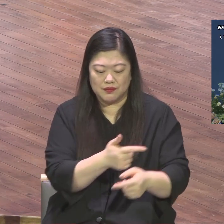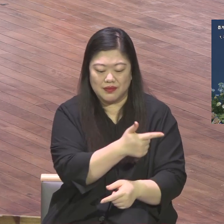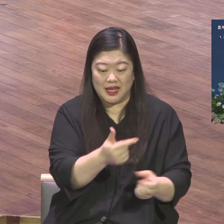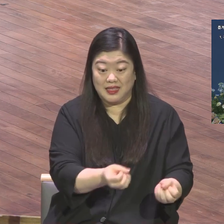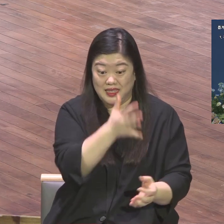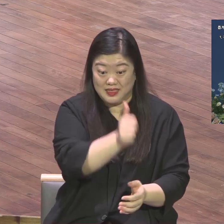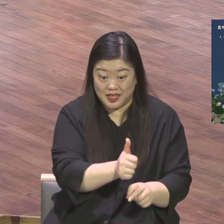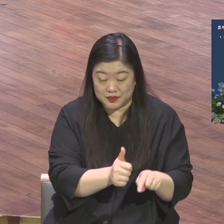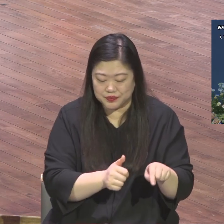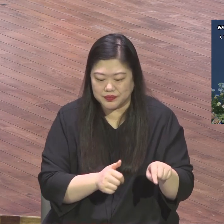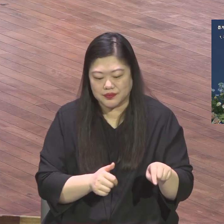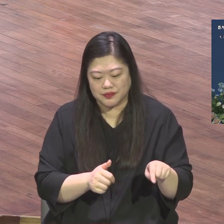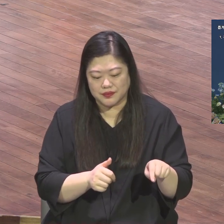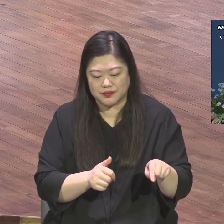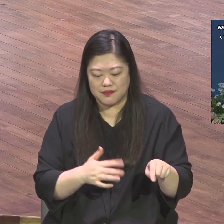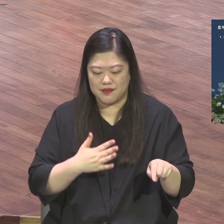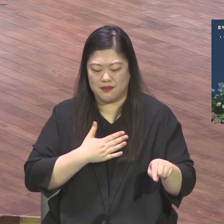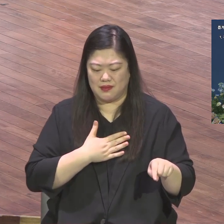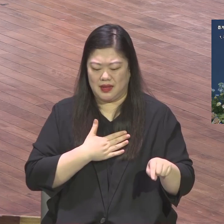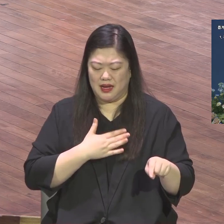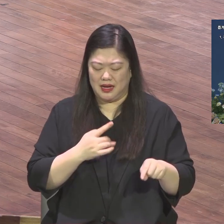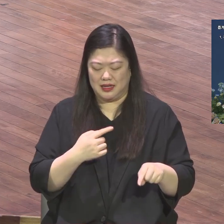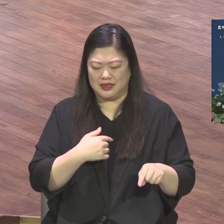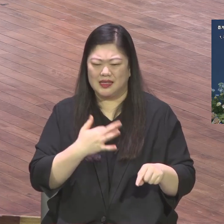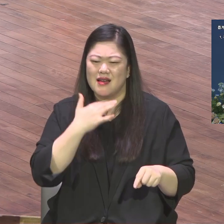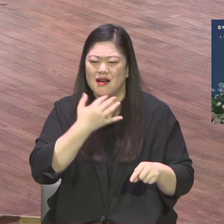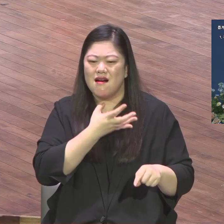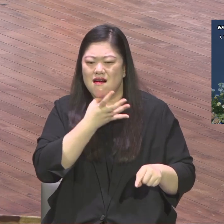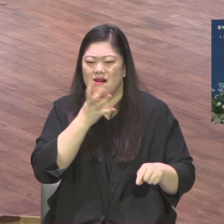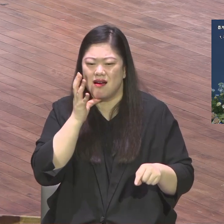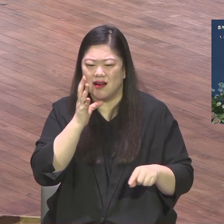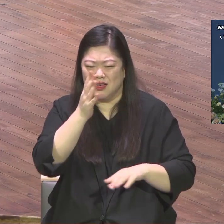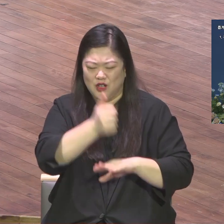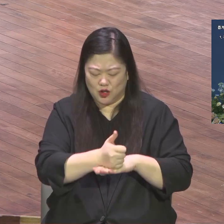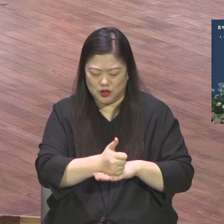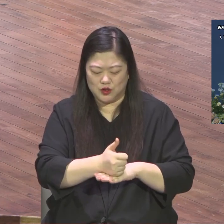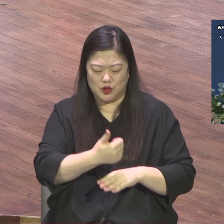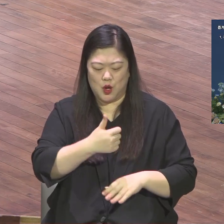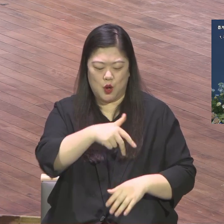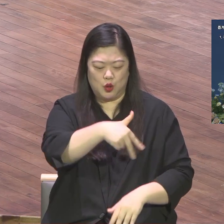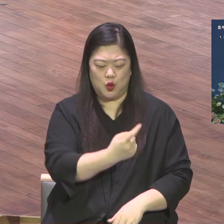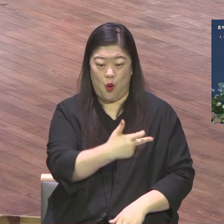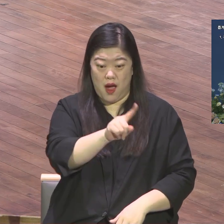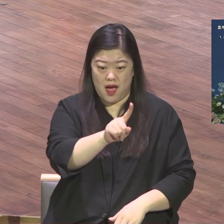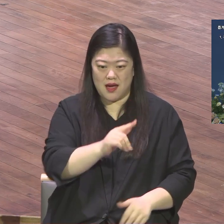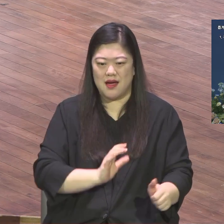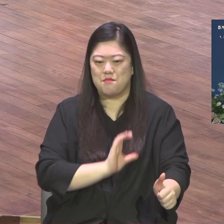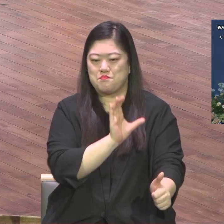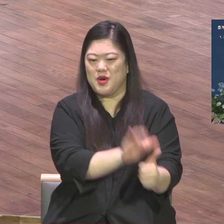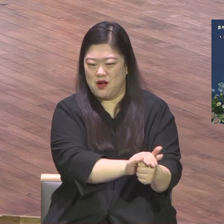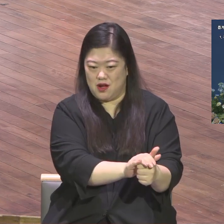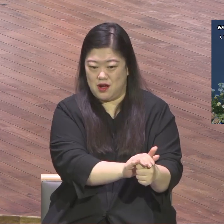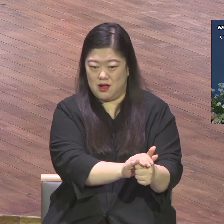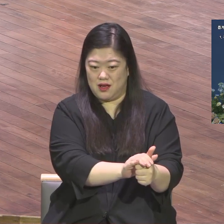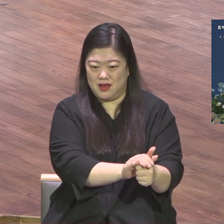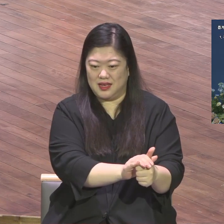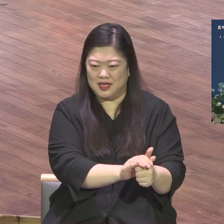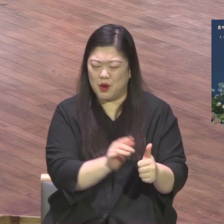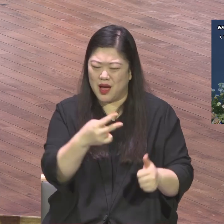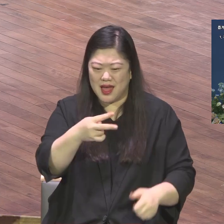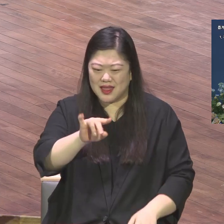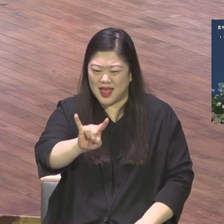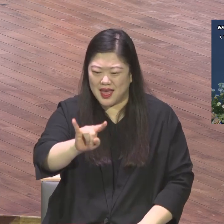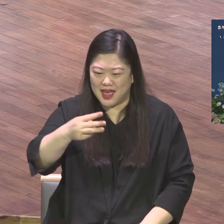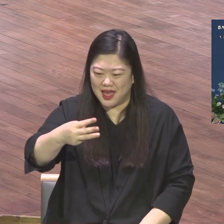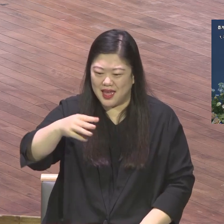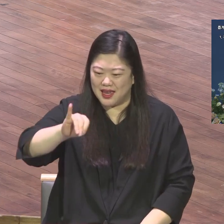가야바에게 대제사장직을 맡기고 형식적으로 맡기는 뒤 실제는 뒤에서 다 이 안나스가 다 조종하고 있었어요.